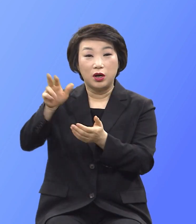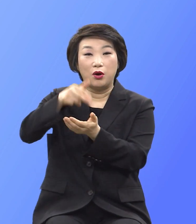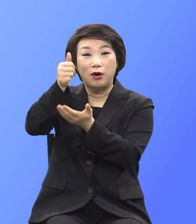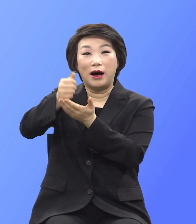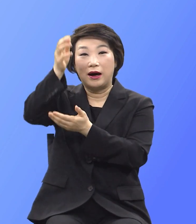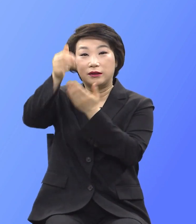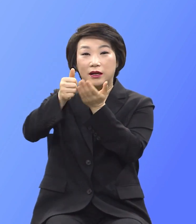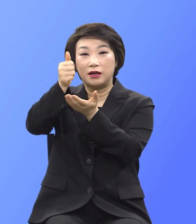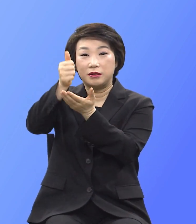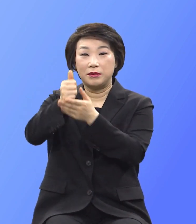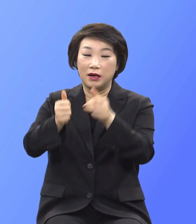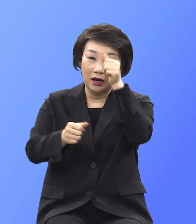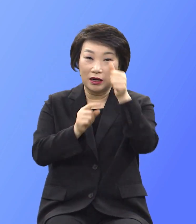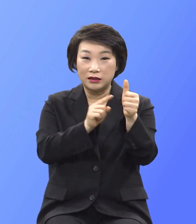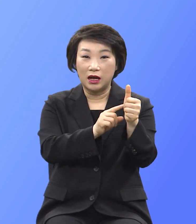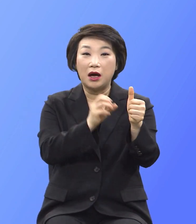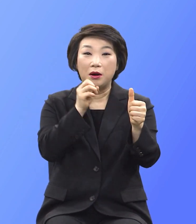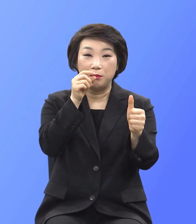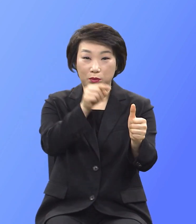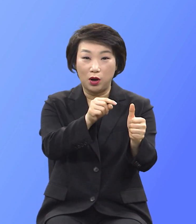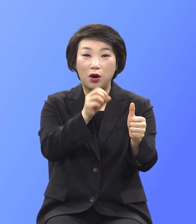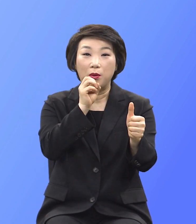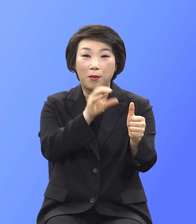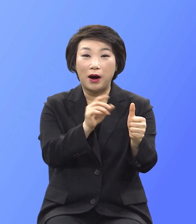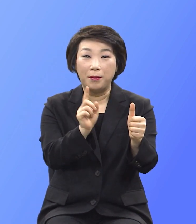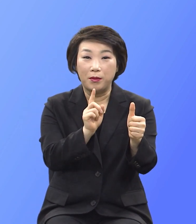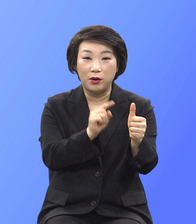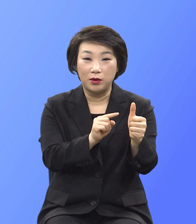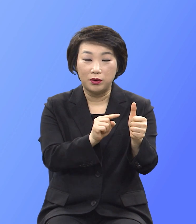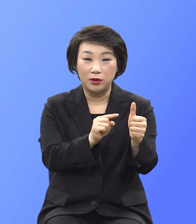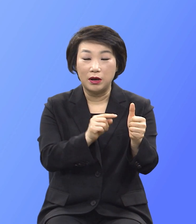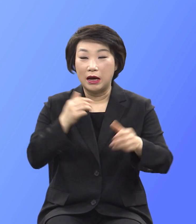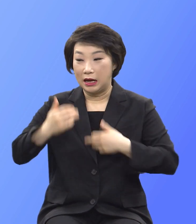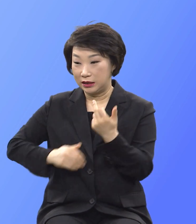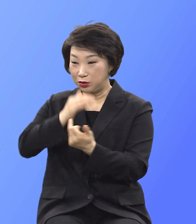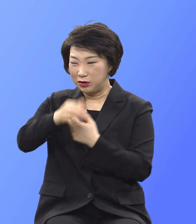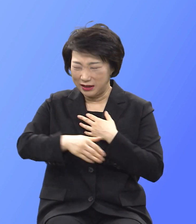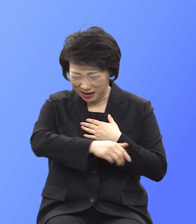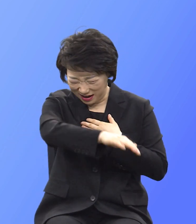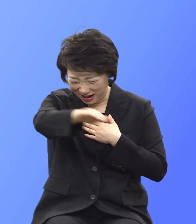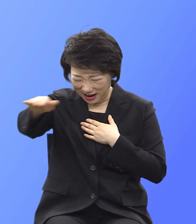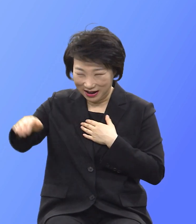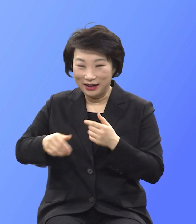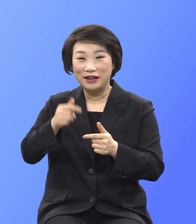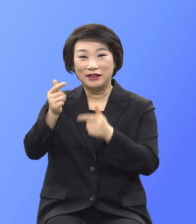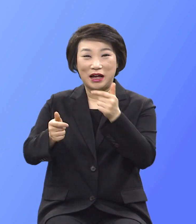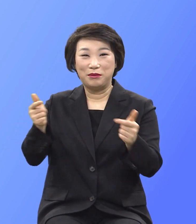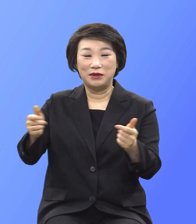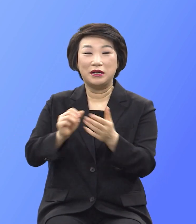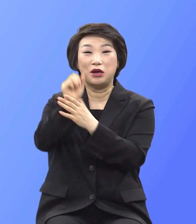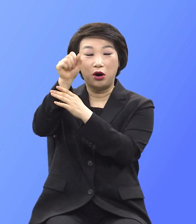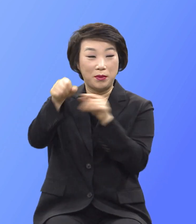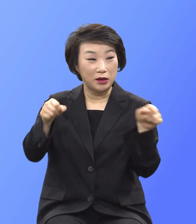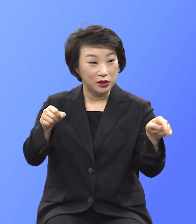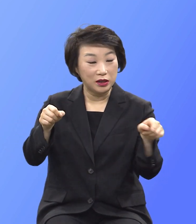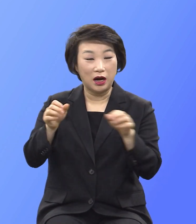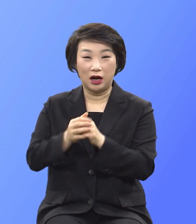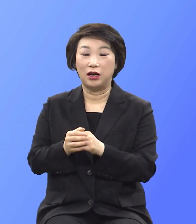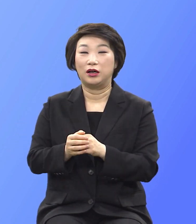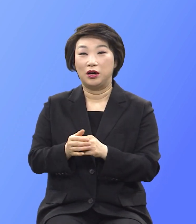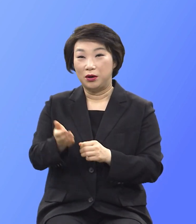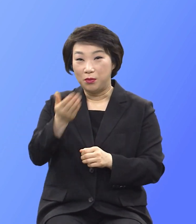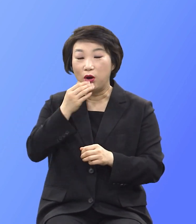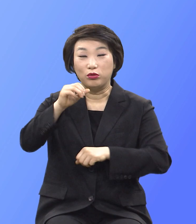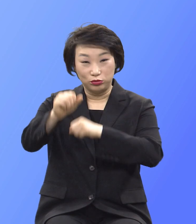여호와 하나님이 그 사람에게 명하여 가라사대 동산 각종 나무의 실과는